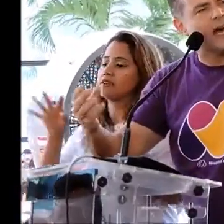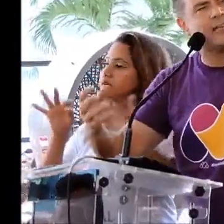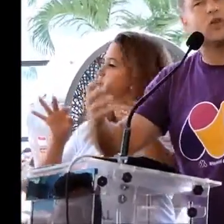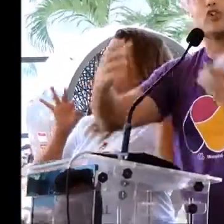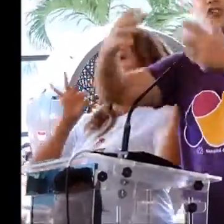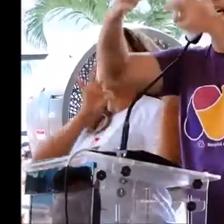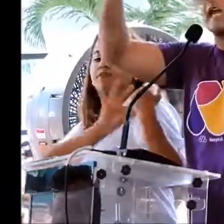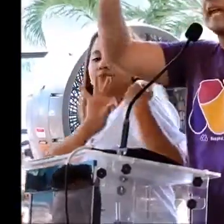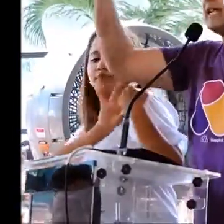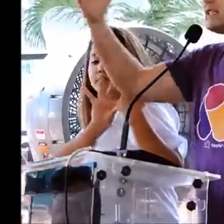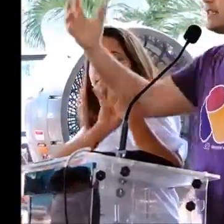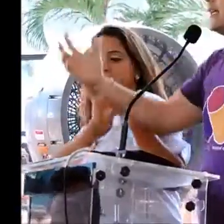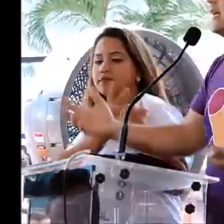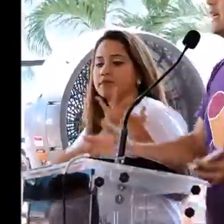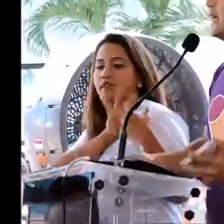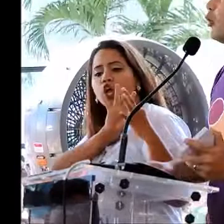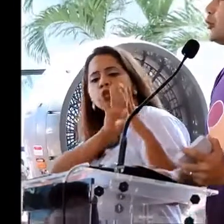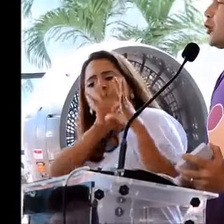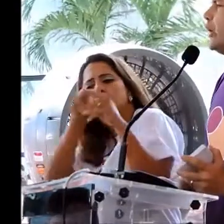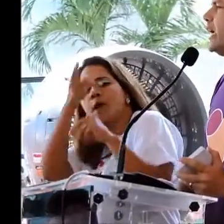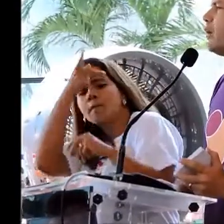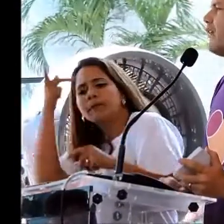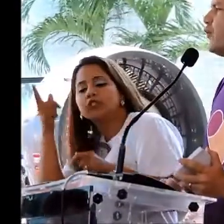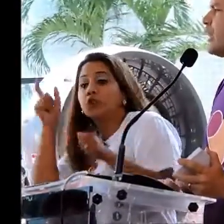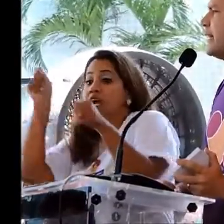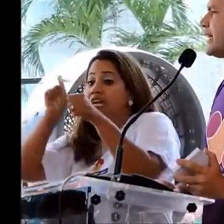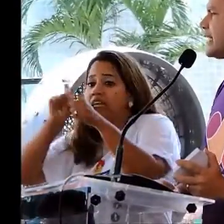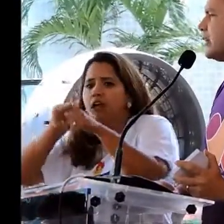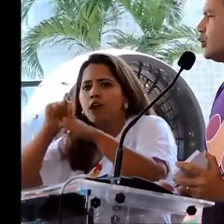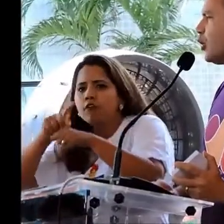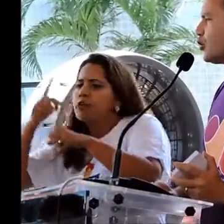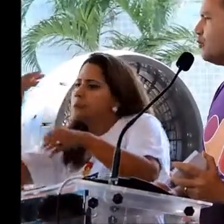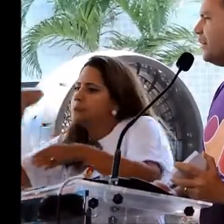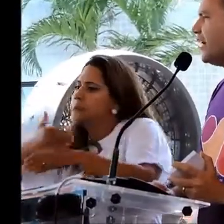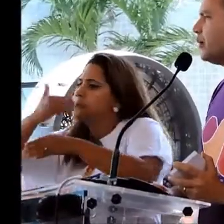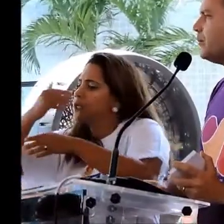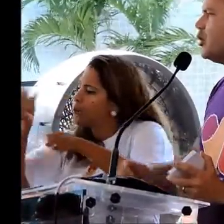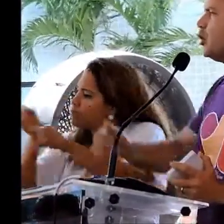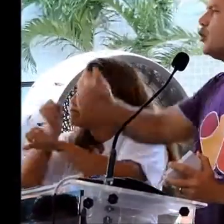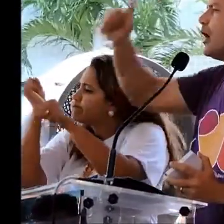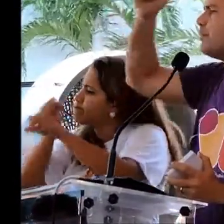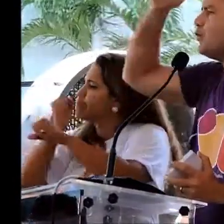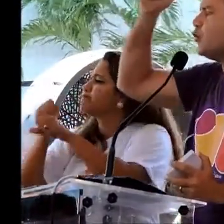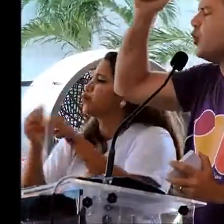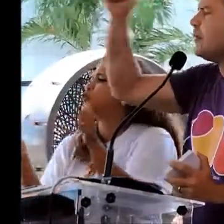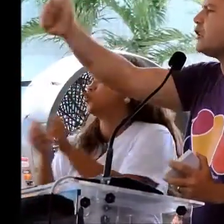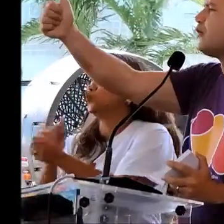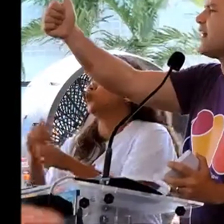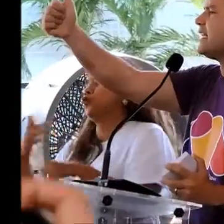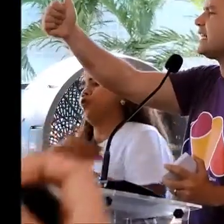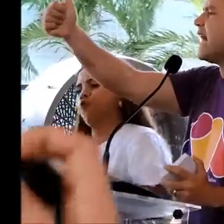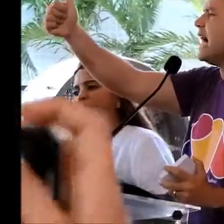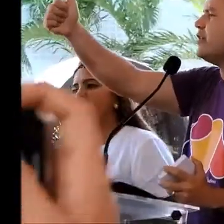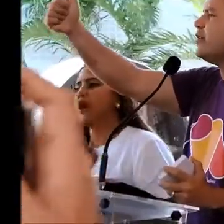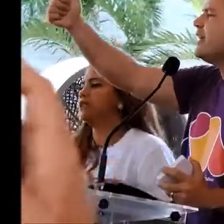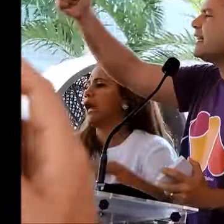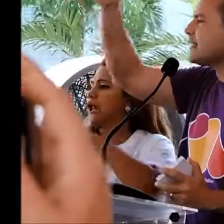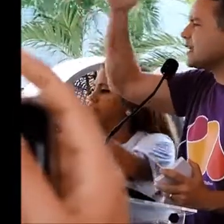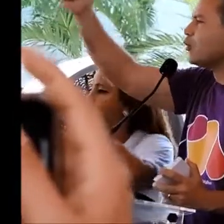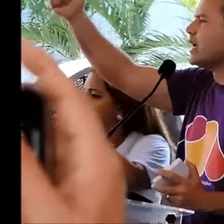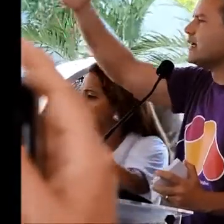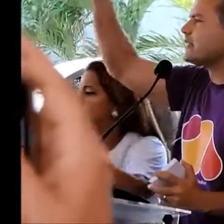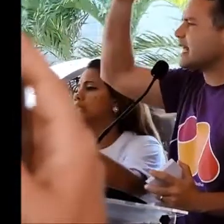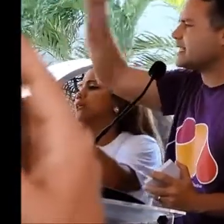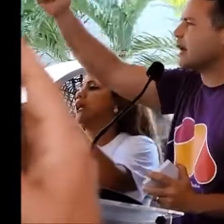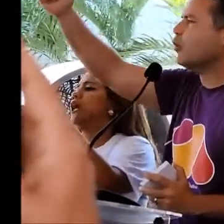técnico a todos aqueles que construíram a fundamentação do nosso governo no âmbito fazendário,